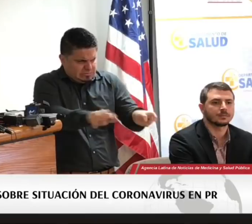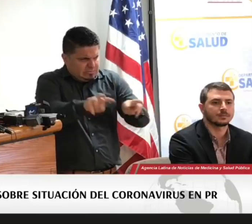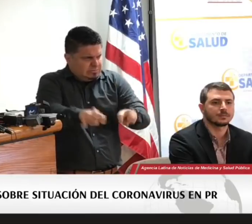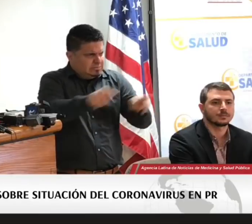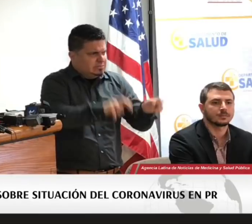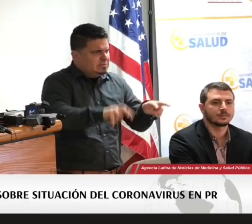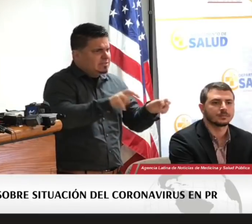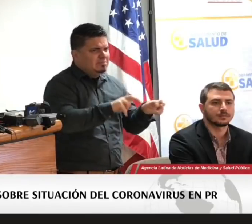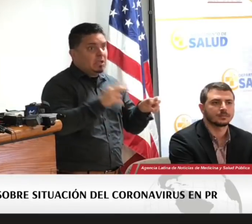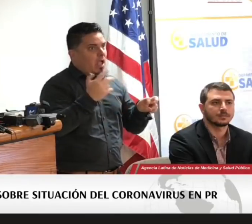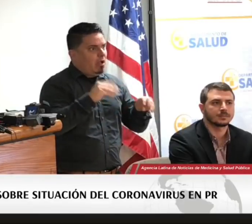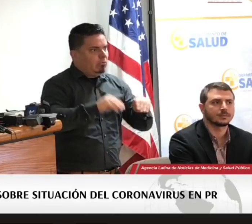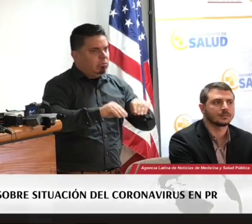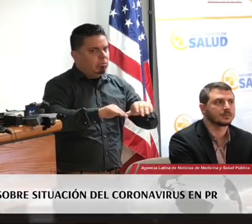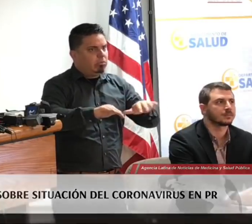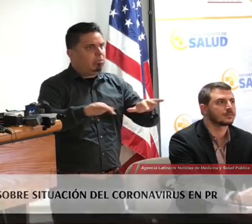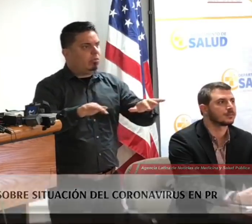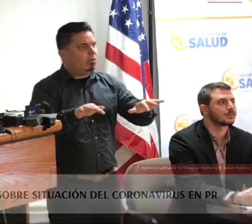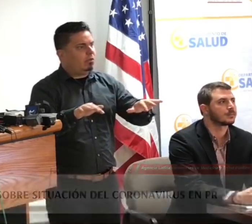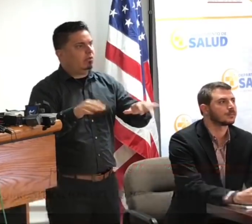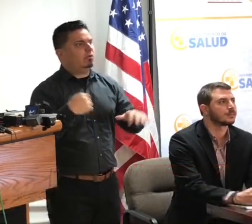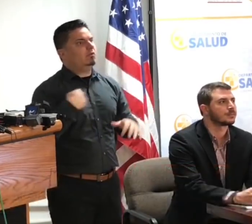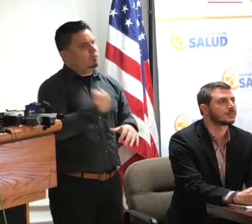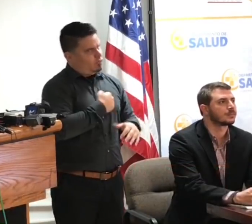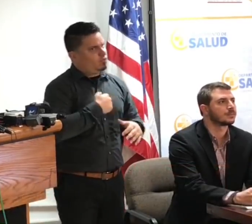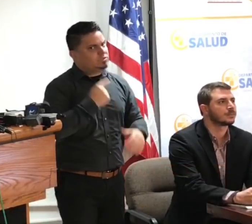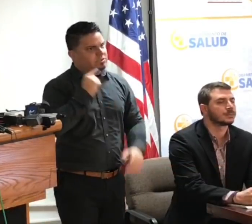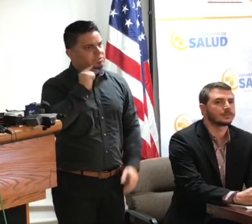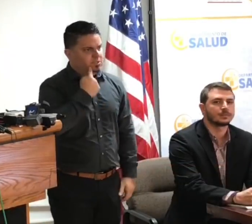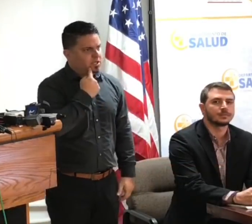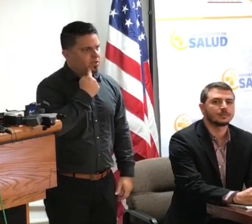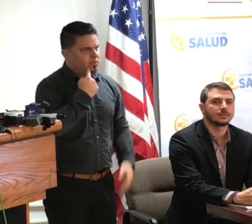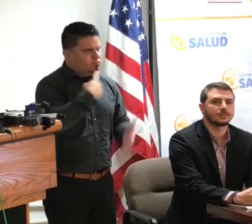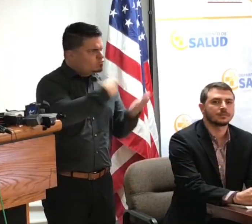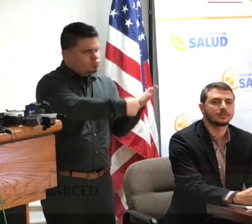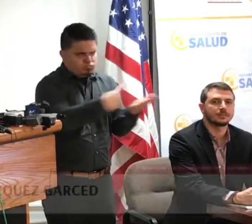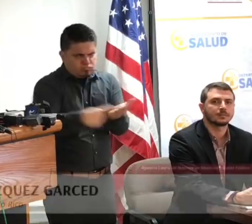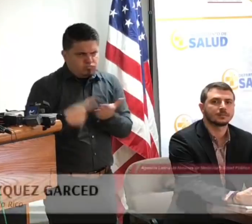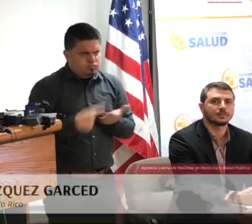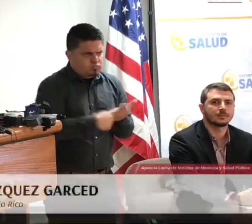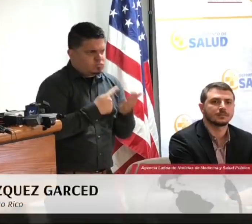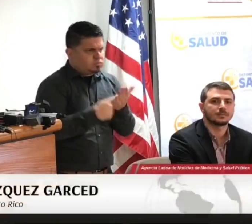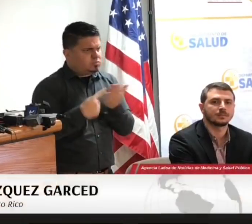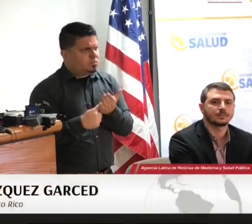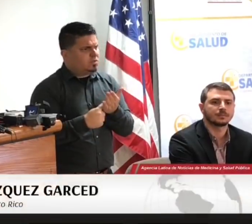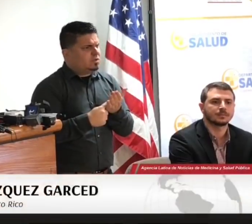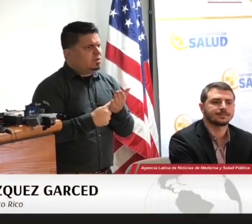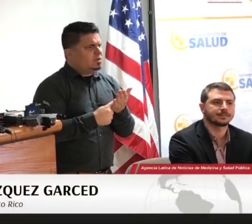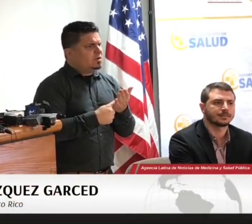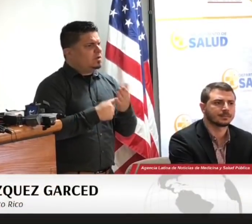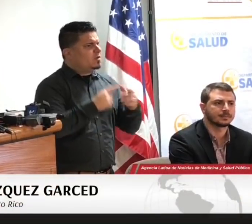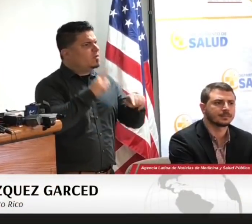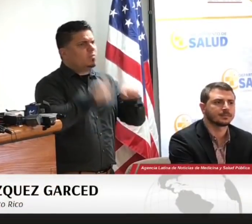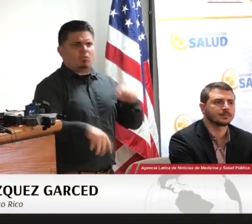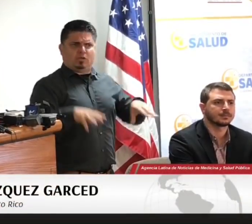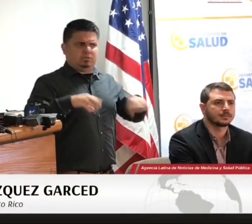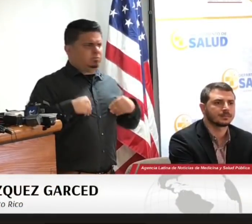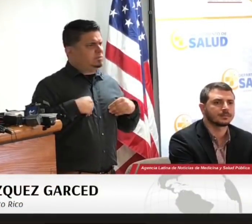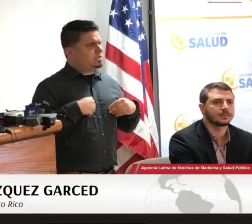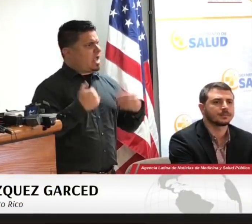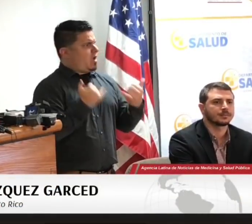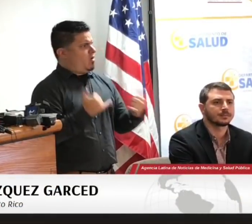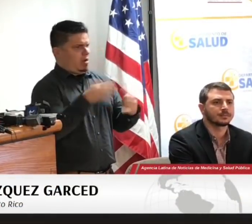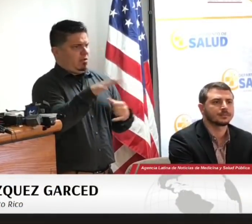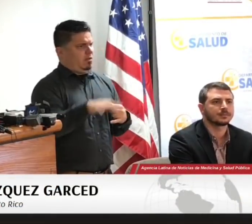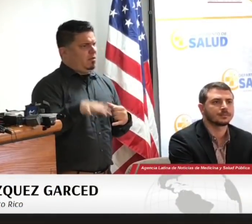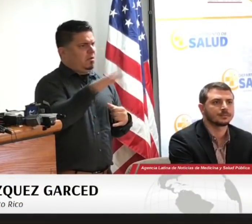tenido una seria conversación con el CDC que es inaceptable que a este momento